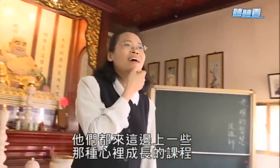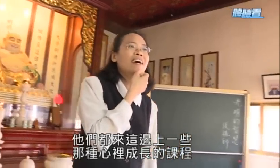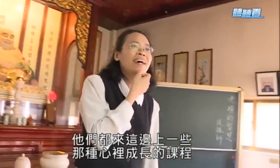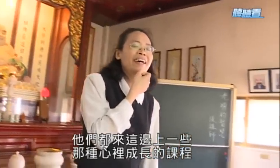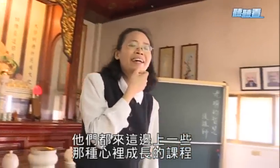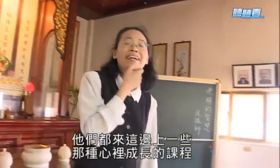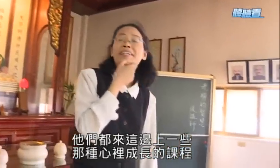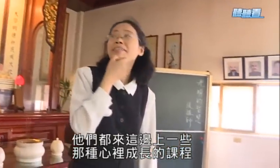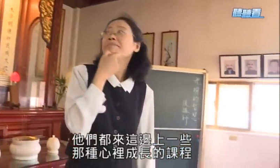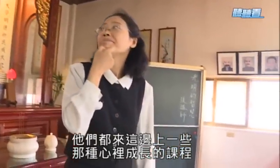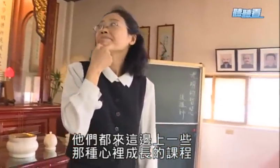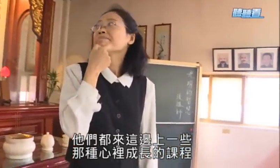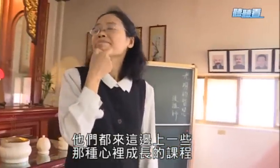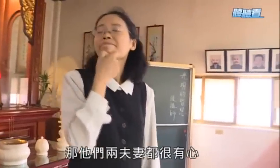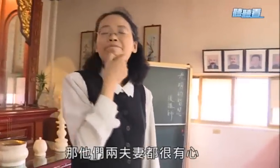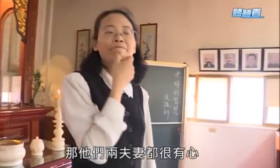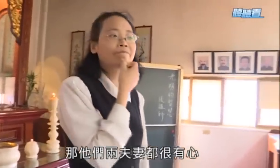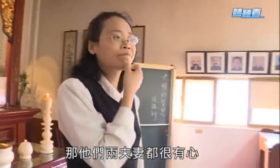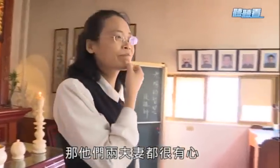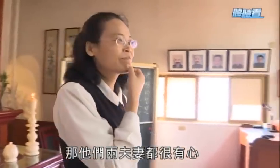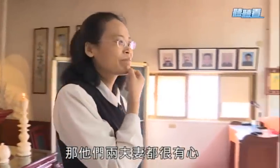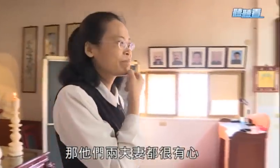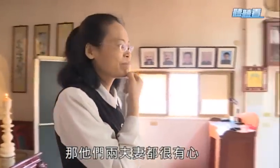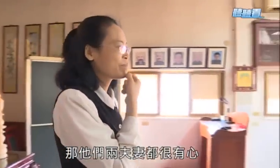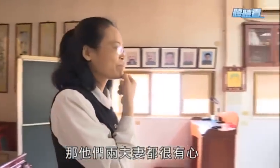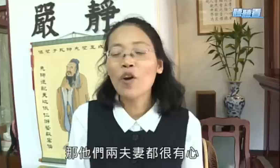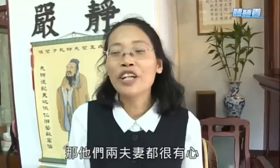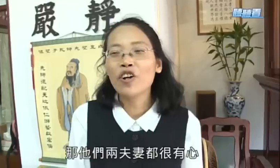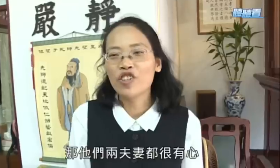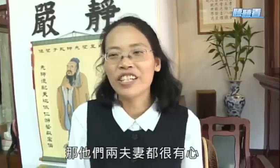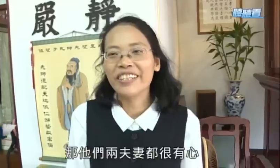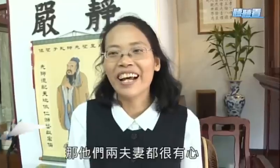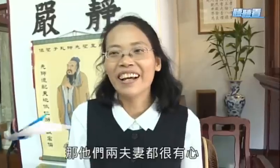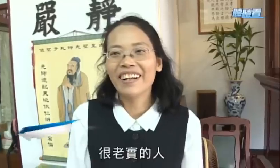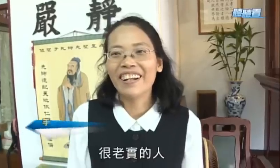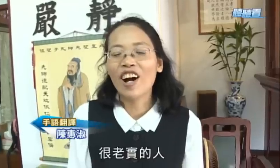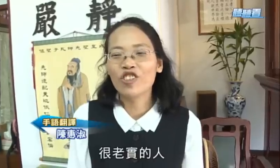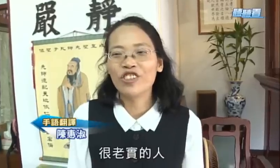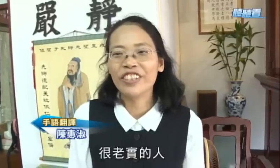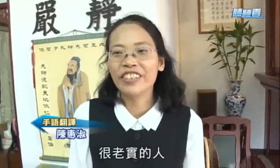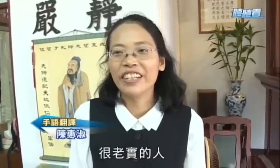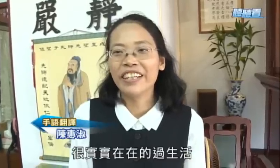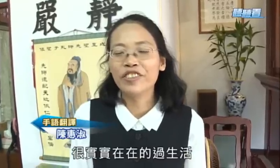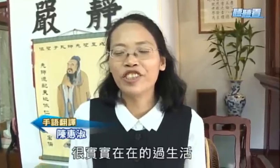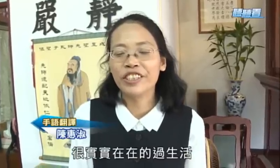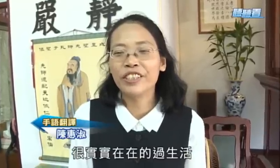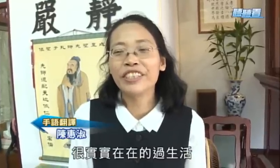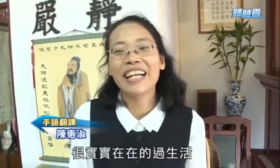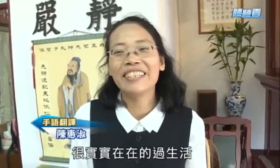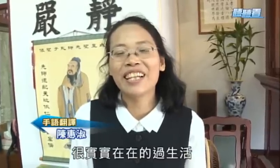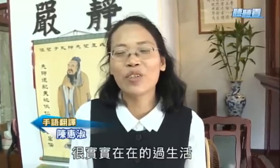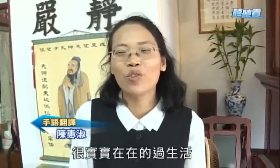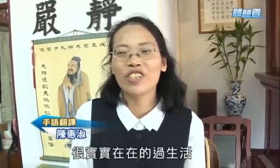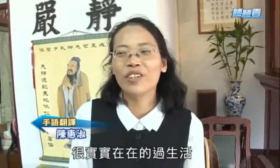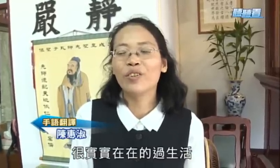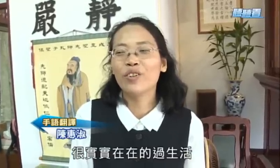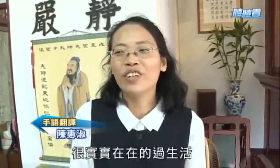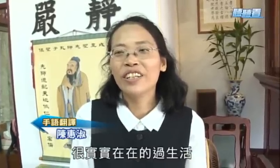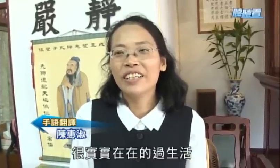理成长的课程。那他们两夫妻都很有心呐，很老实的人，很实实在在的过生活。然